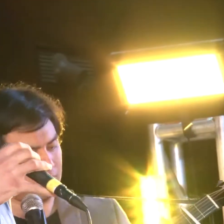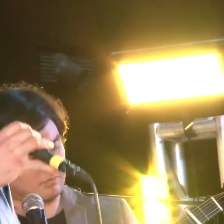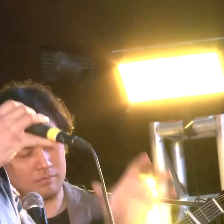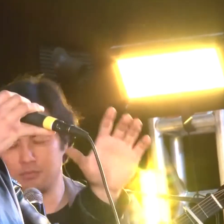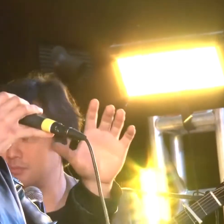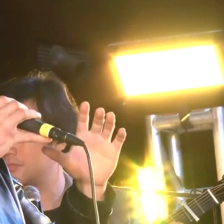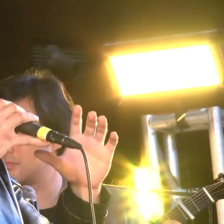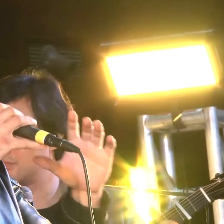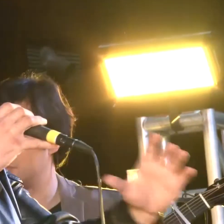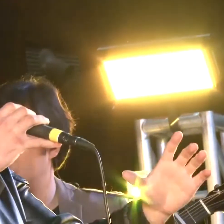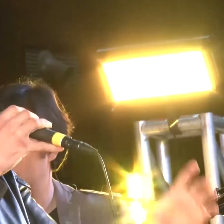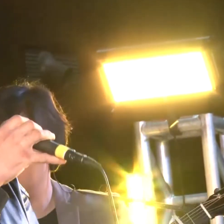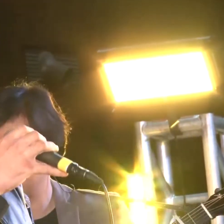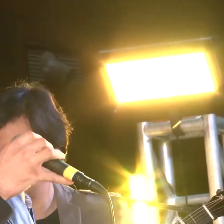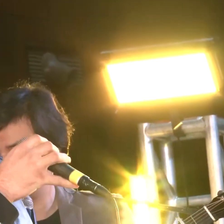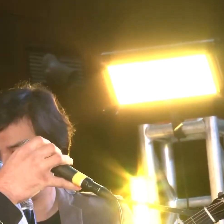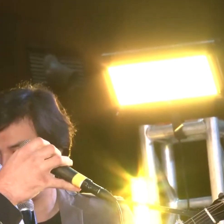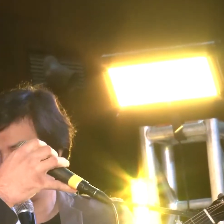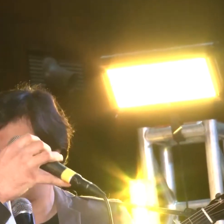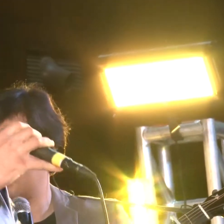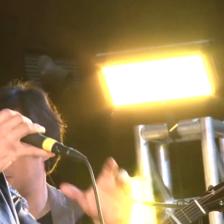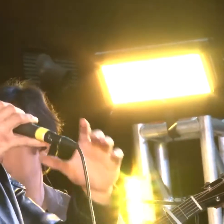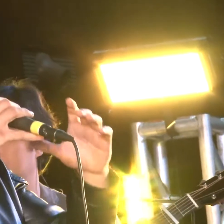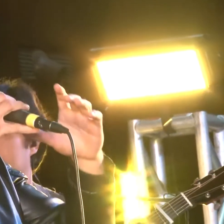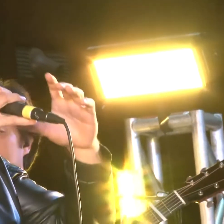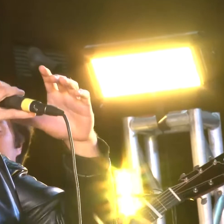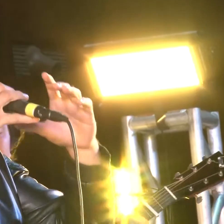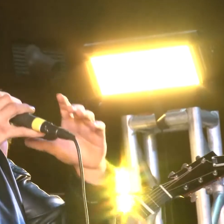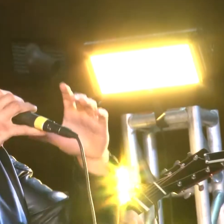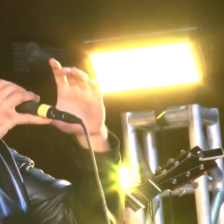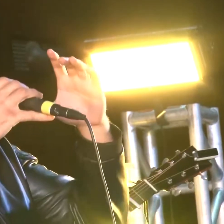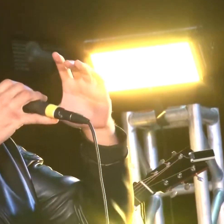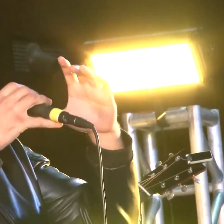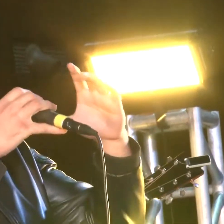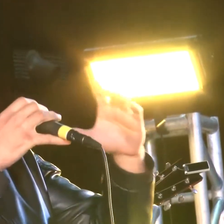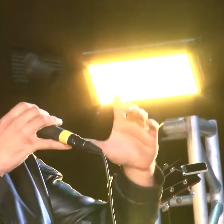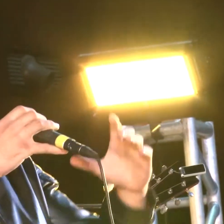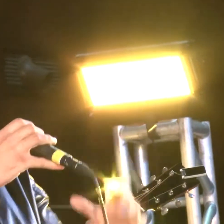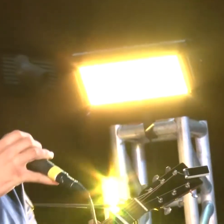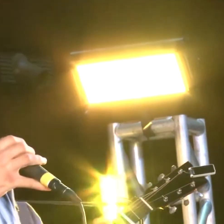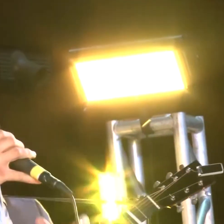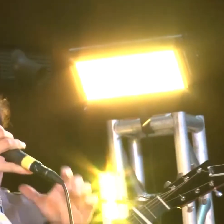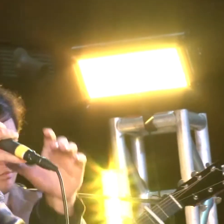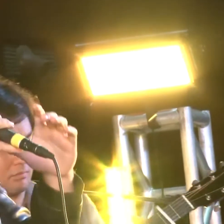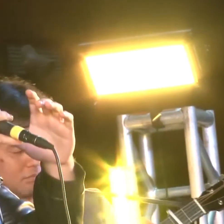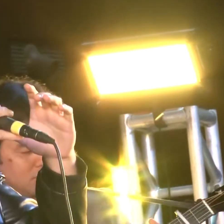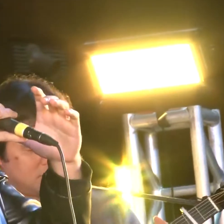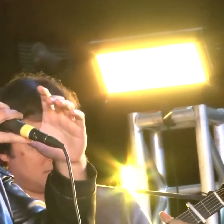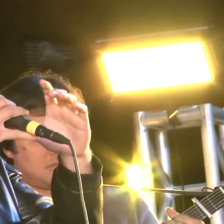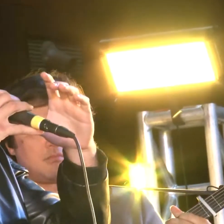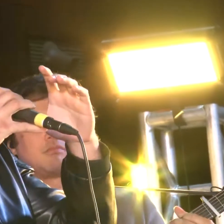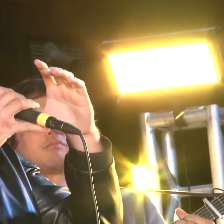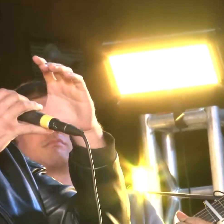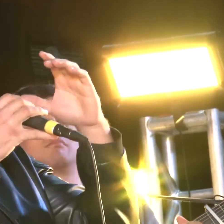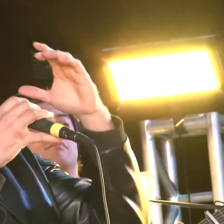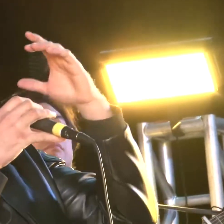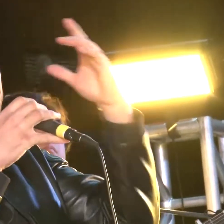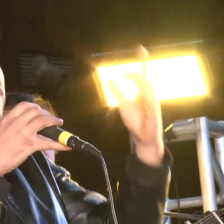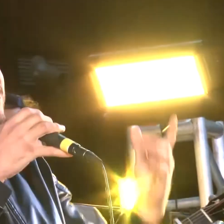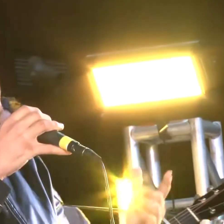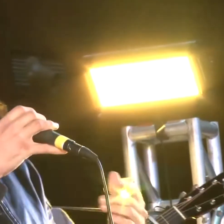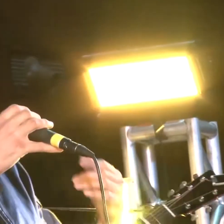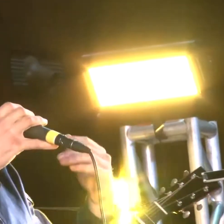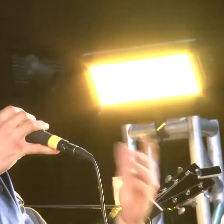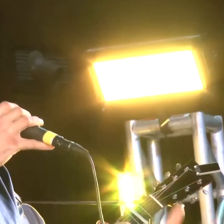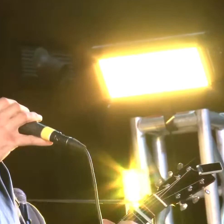caminho, eu escolho o Senhor. Que nós possamos escolher o Senhor como na primeira vez, que esse hino te